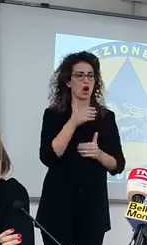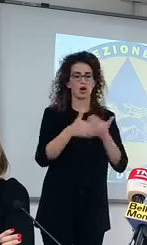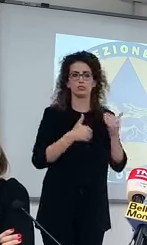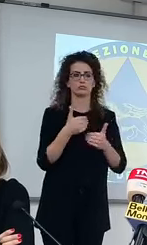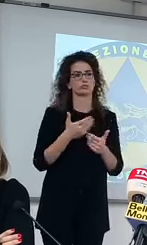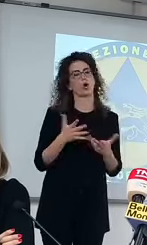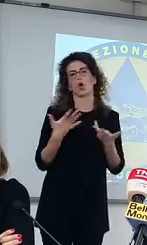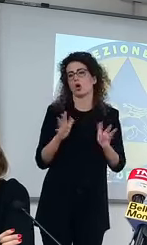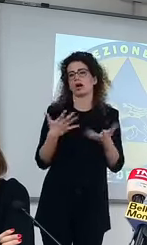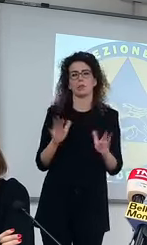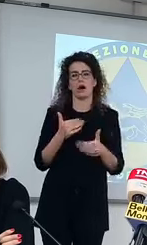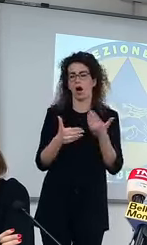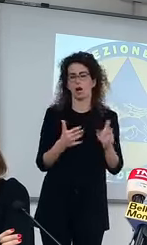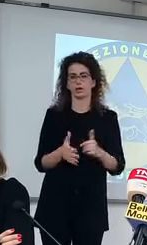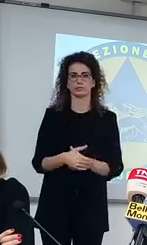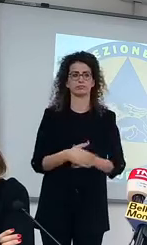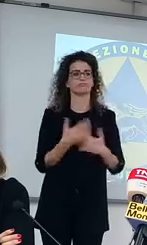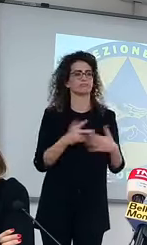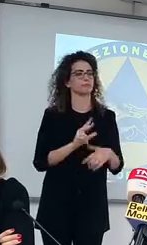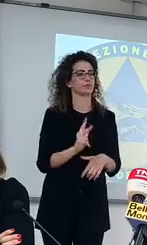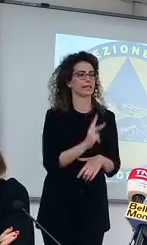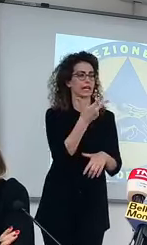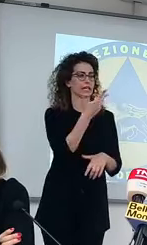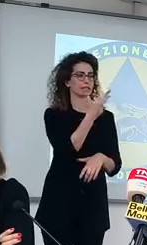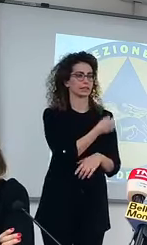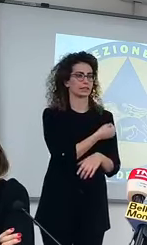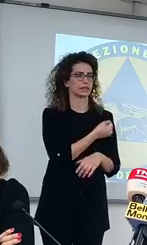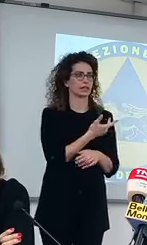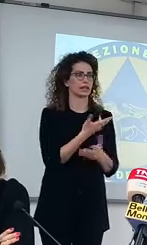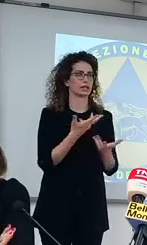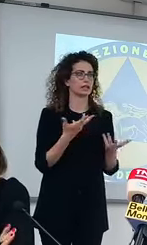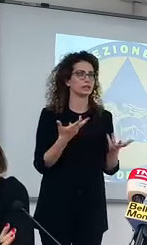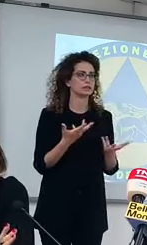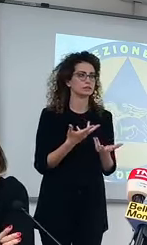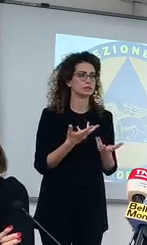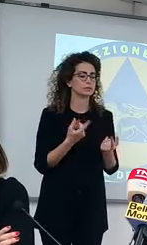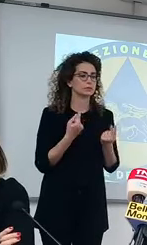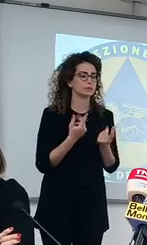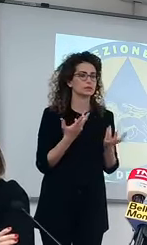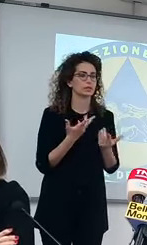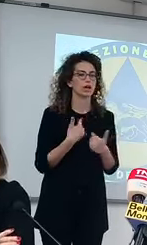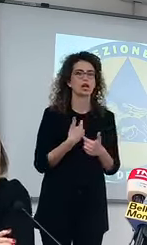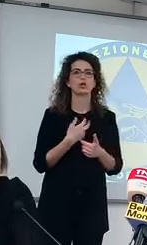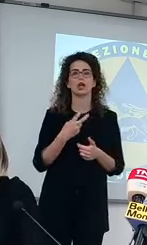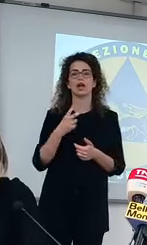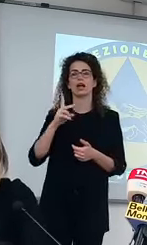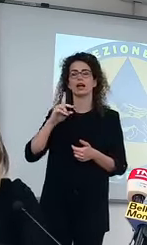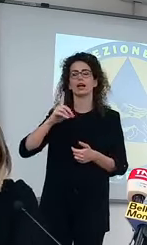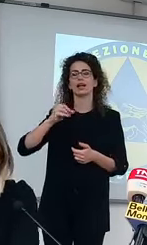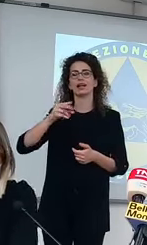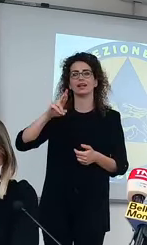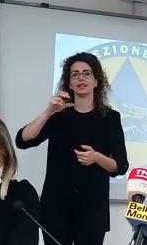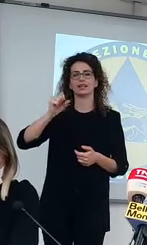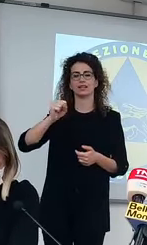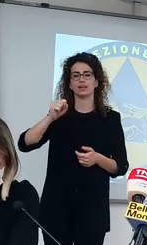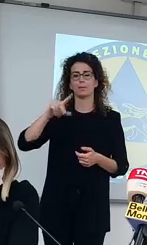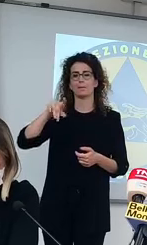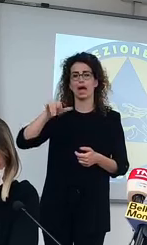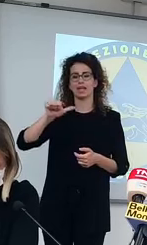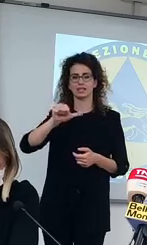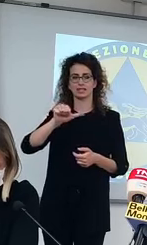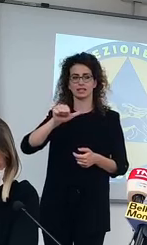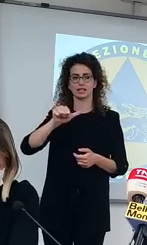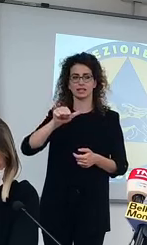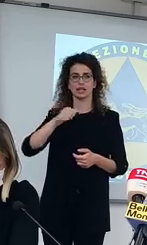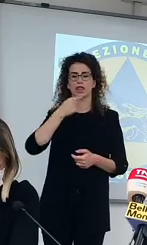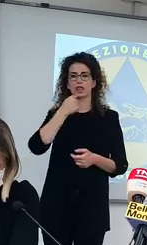ormai no. Va bene. Terza dose. Cosa ci dobbiamo aspettare? Ma sai, il Green Pass parla di validità fino a